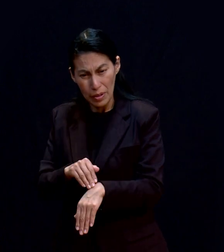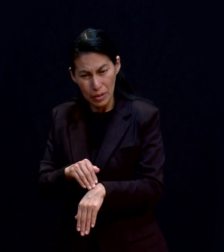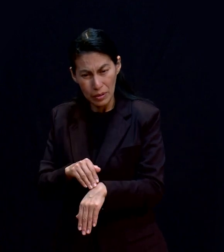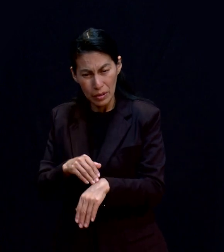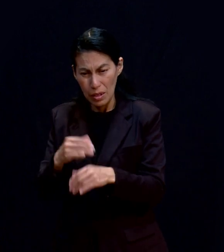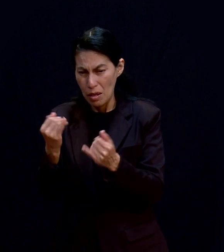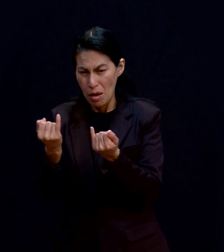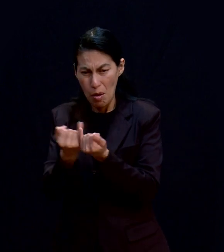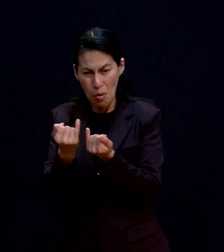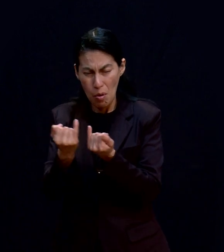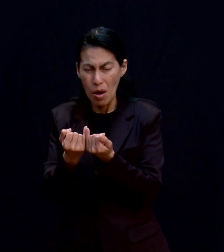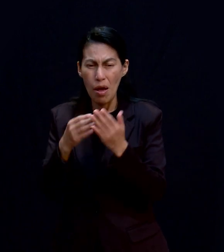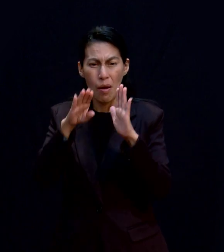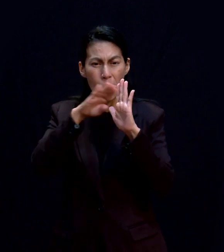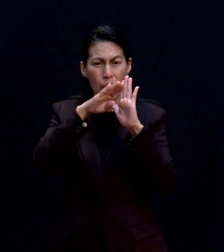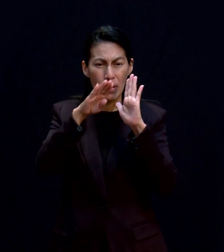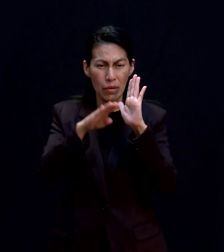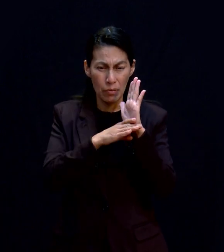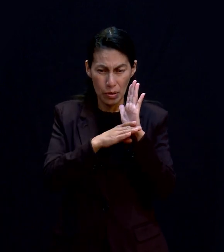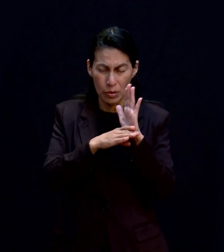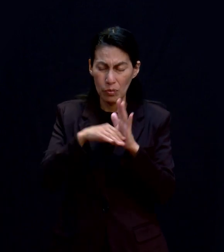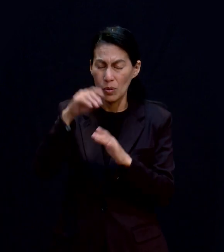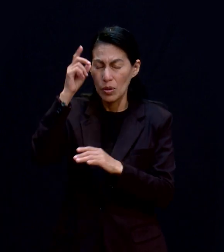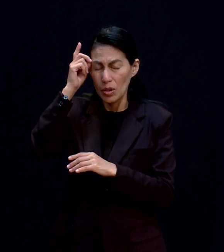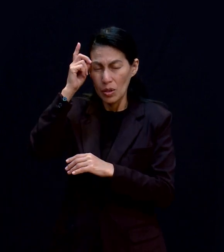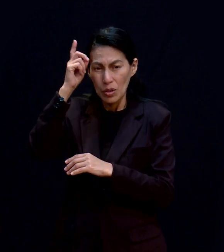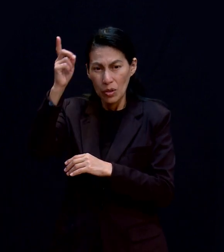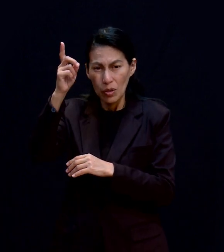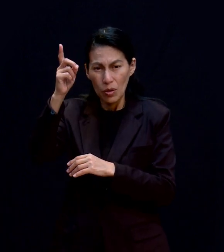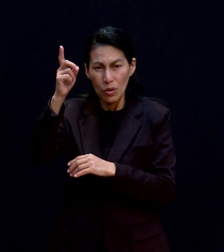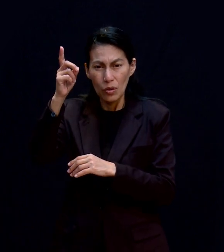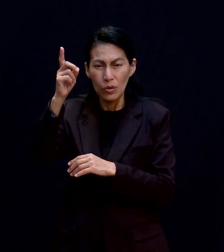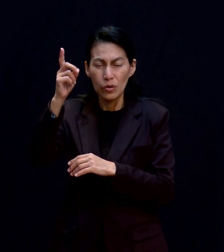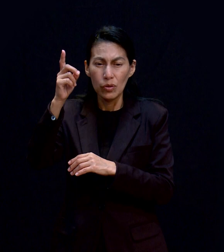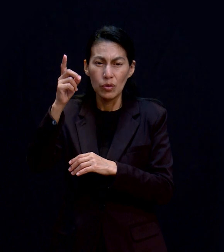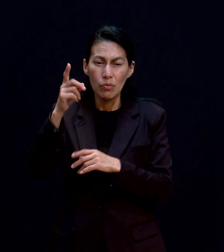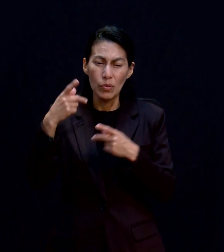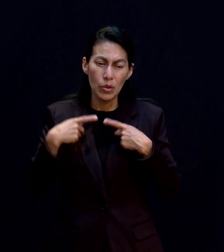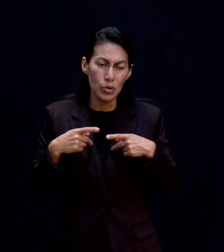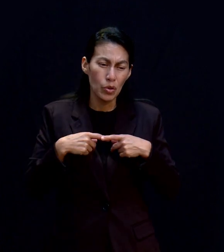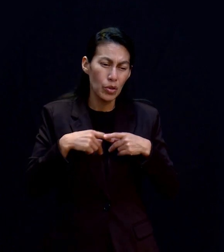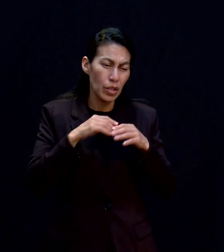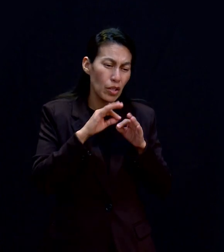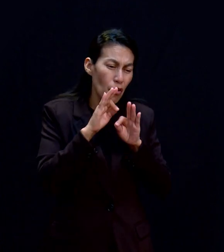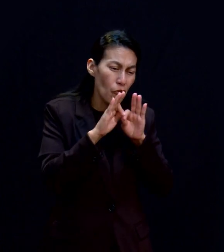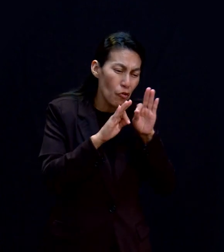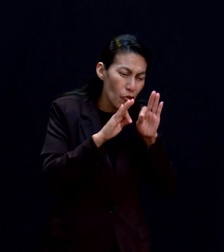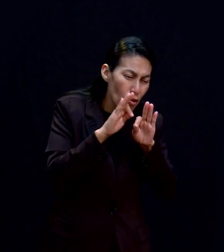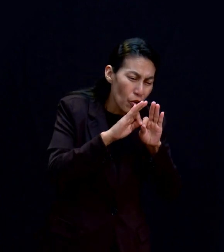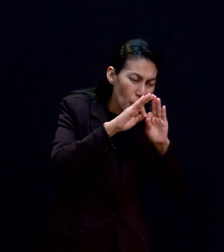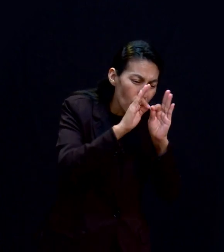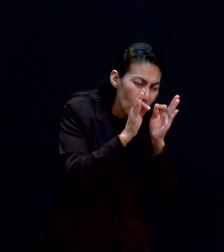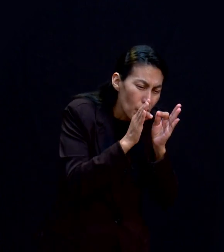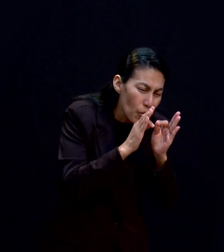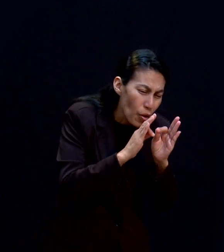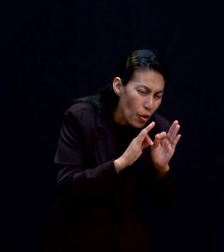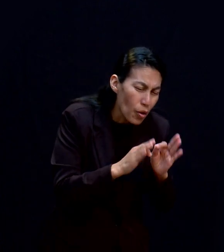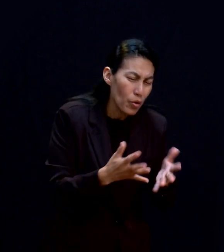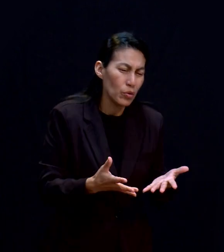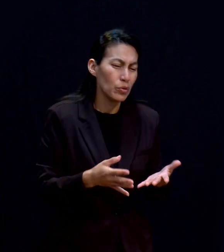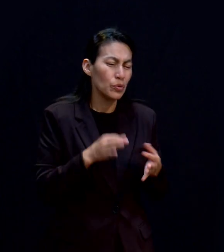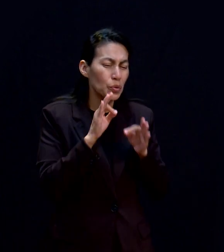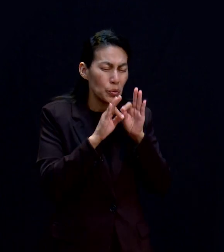porque dios hizo al hombre a su propia imagen y también él formó con sus manos el cuerpo